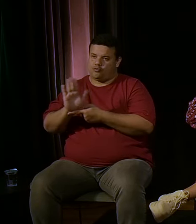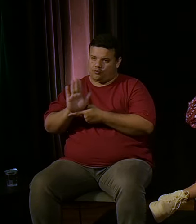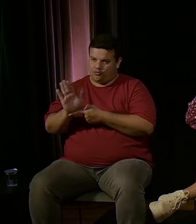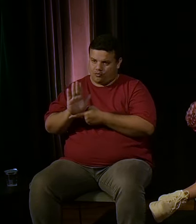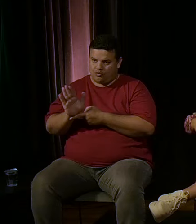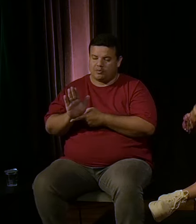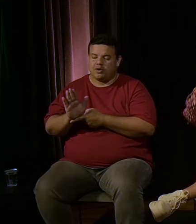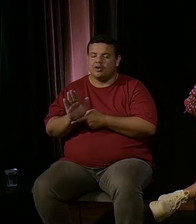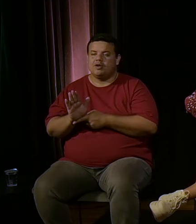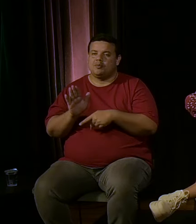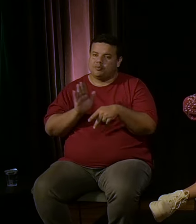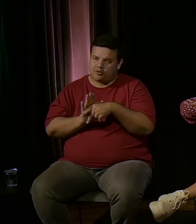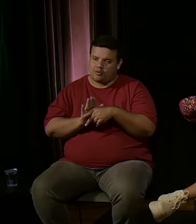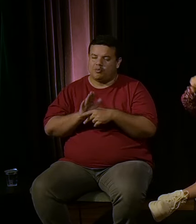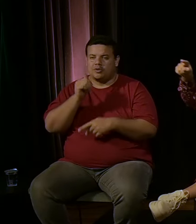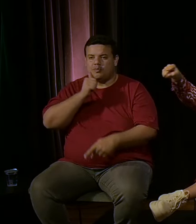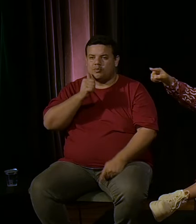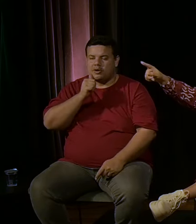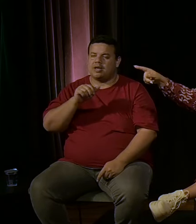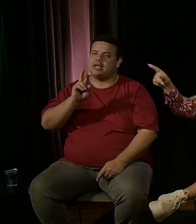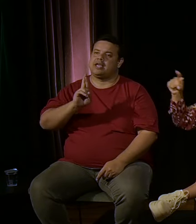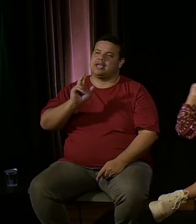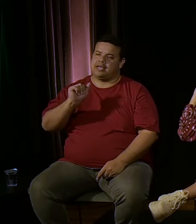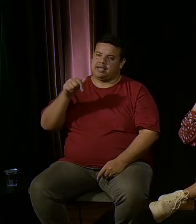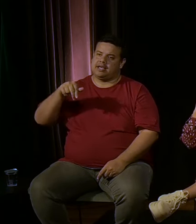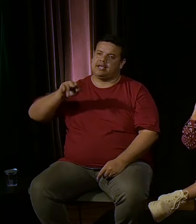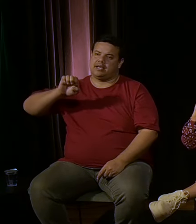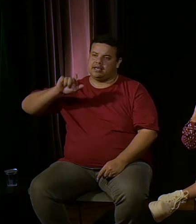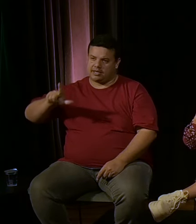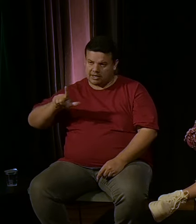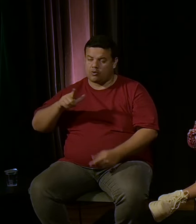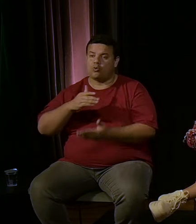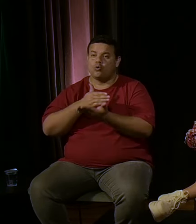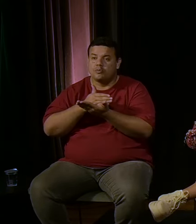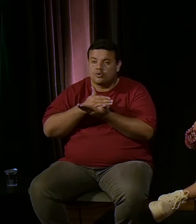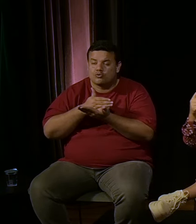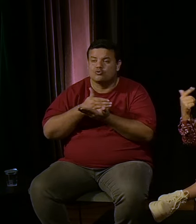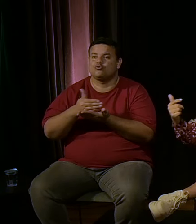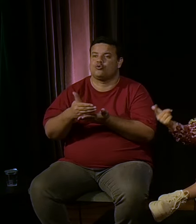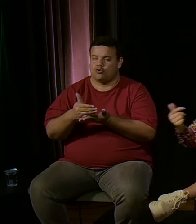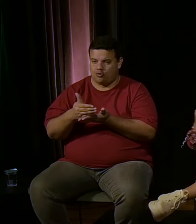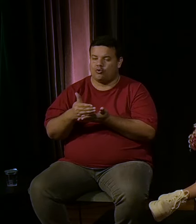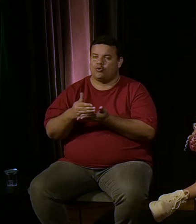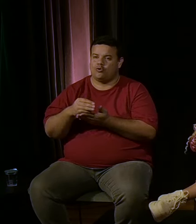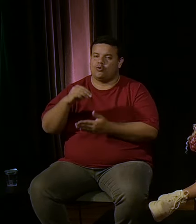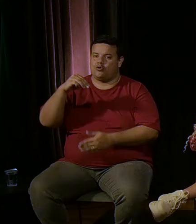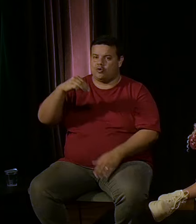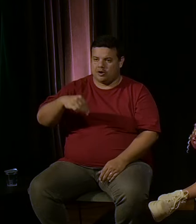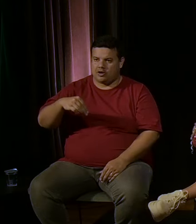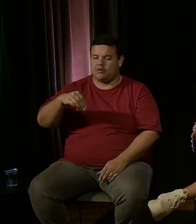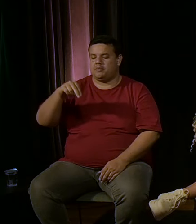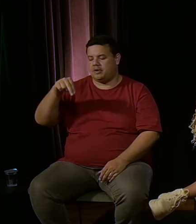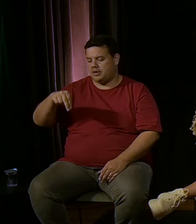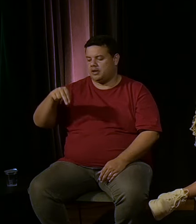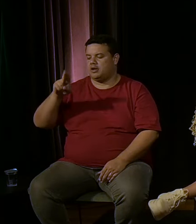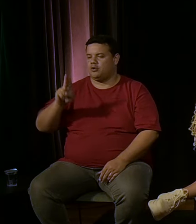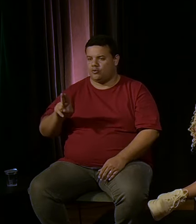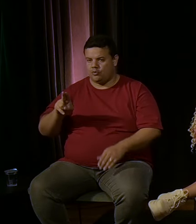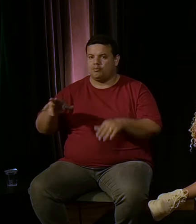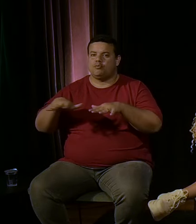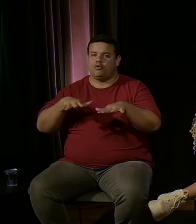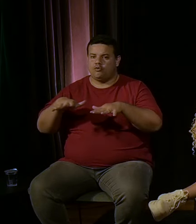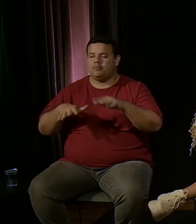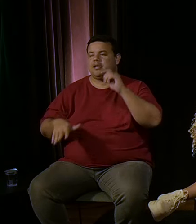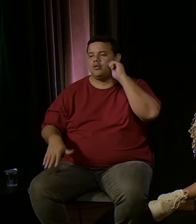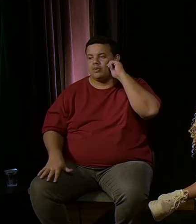da Raquel Gerber, que documentou o início do MNU no Brasil, que é o Movimento Negro Unificado. Então, assim,